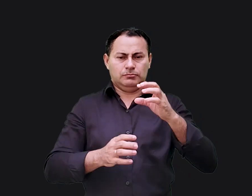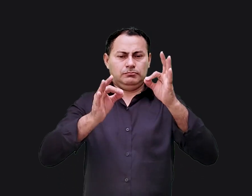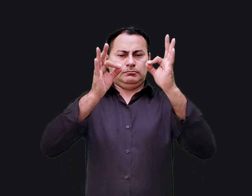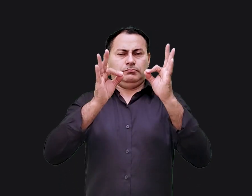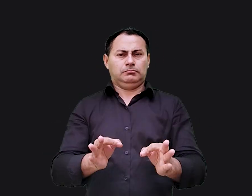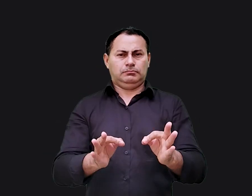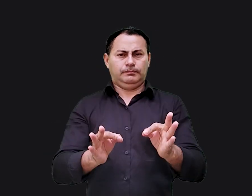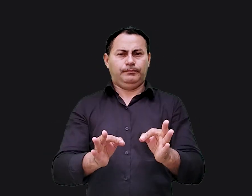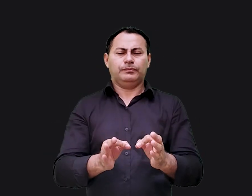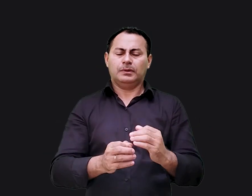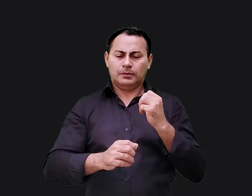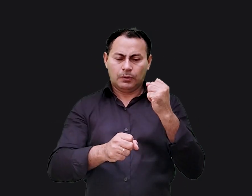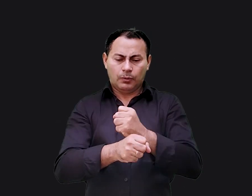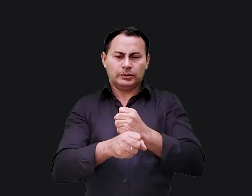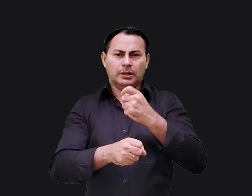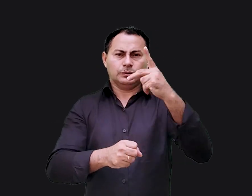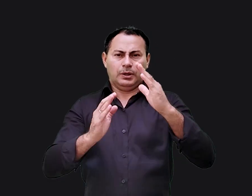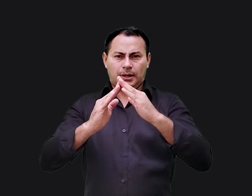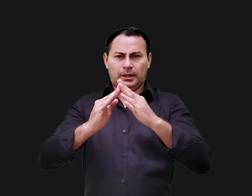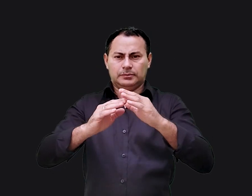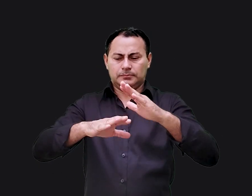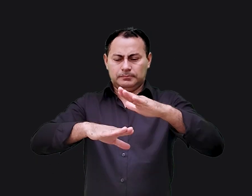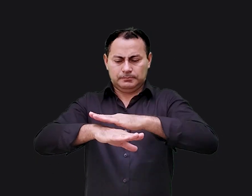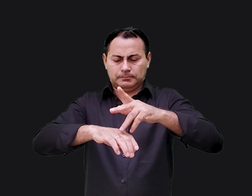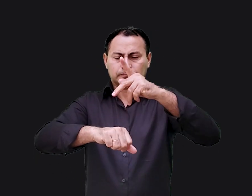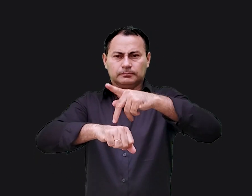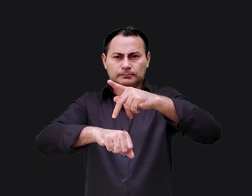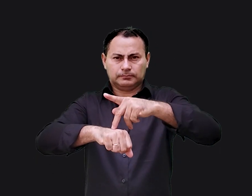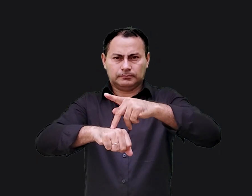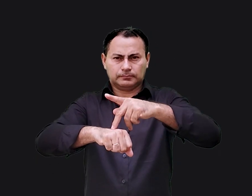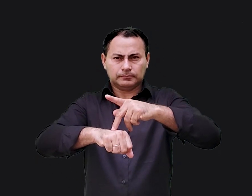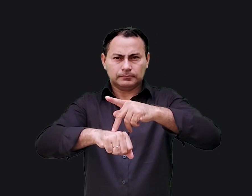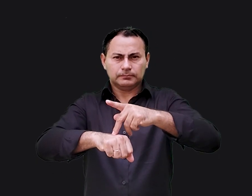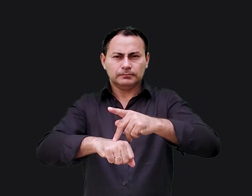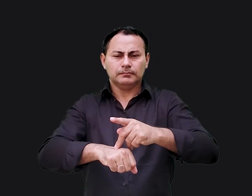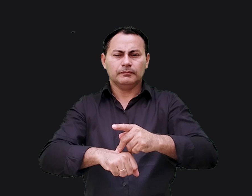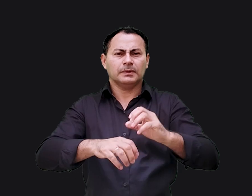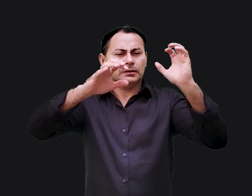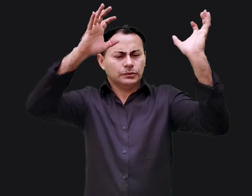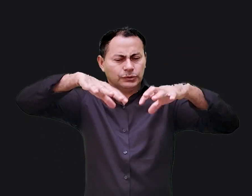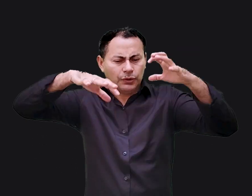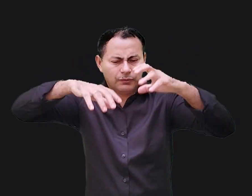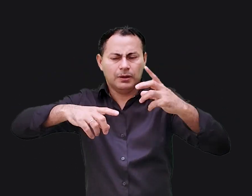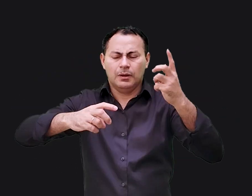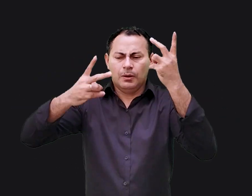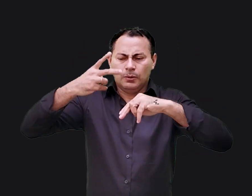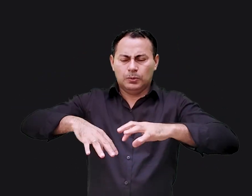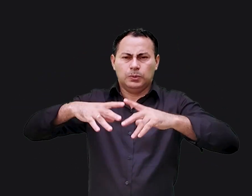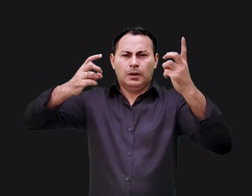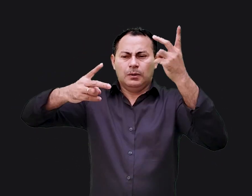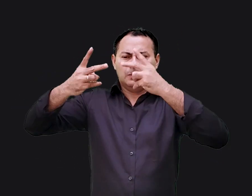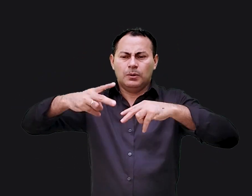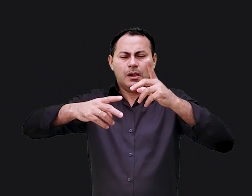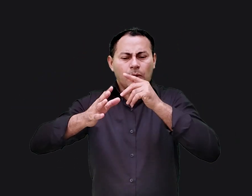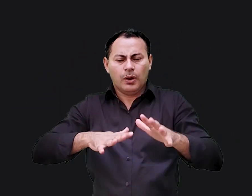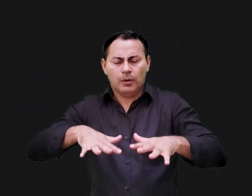homem prudente, que construiu a sua casa sobre a rocha. Caiu a chuva, transbordaram os